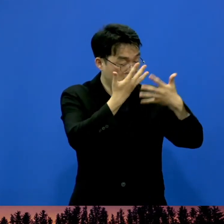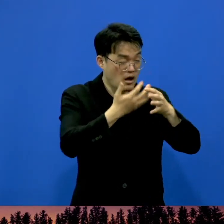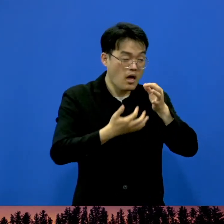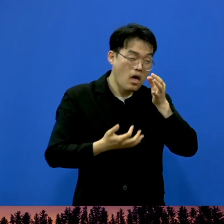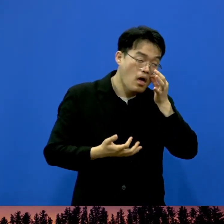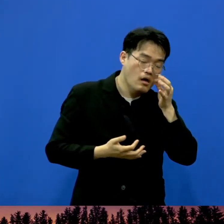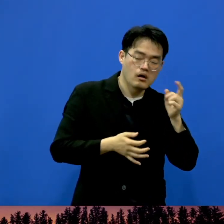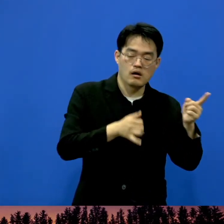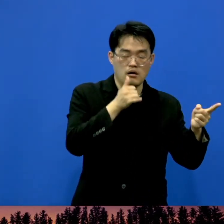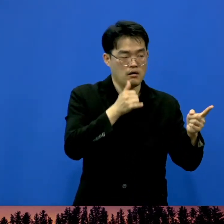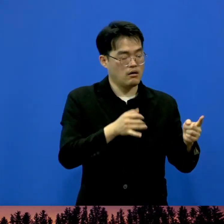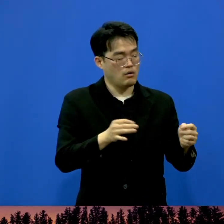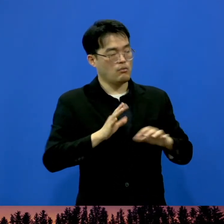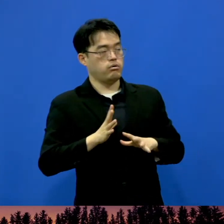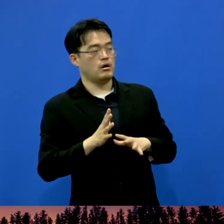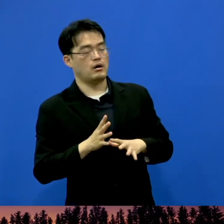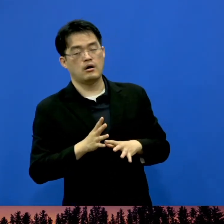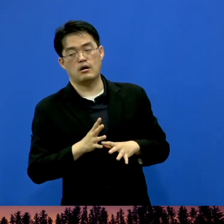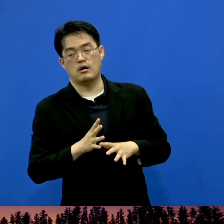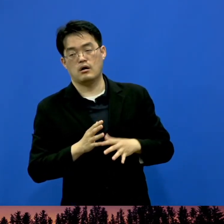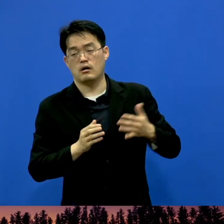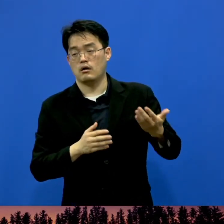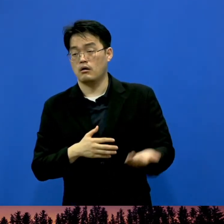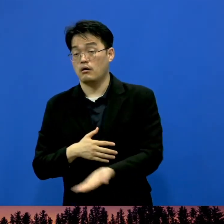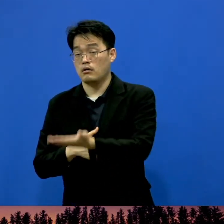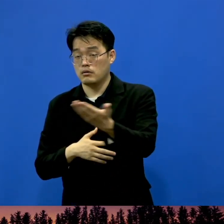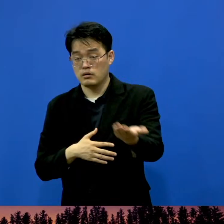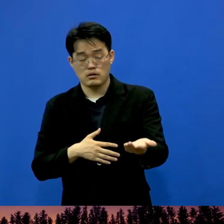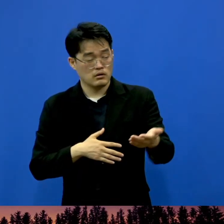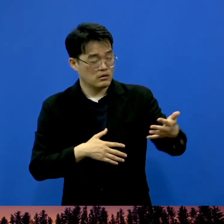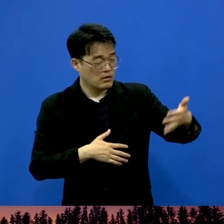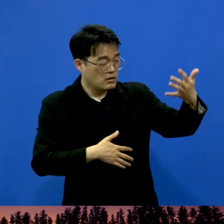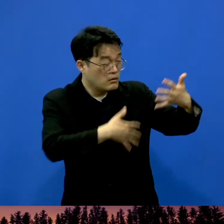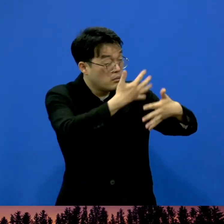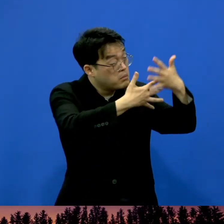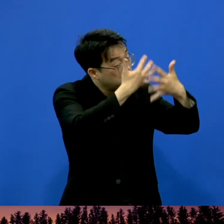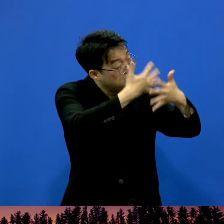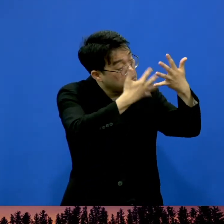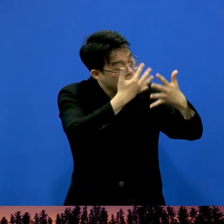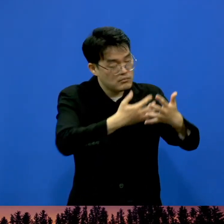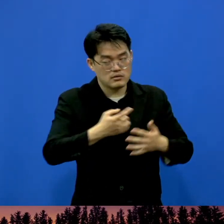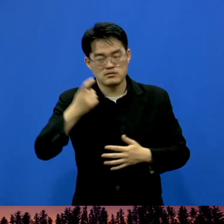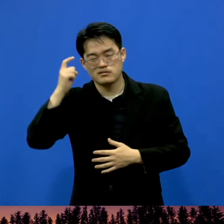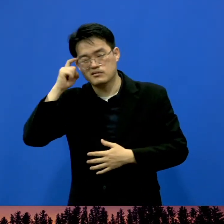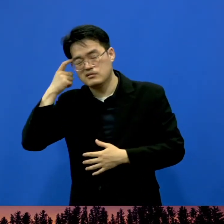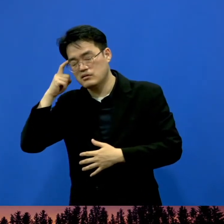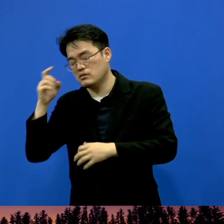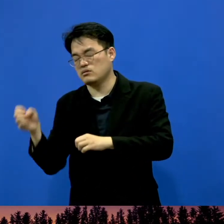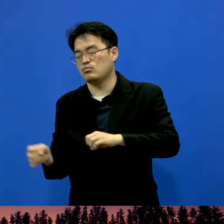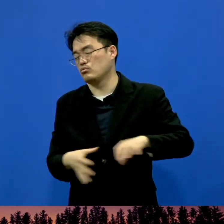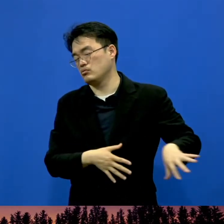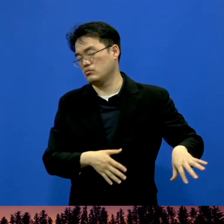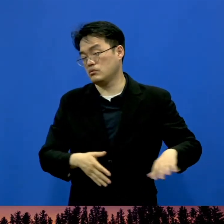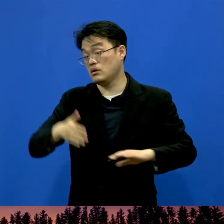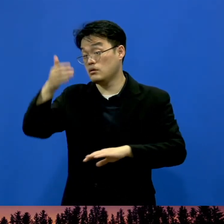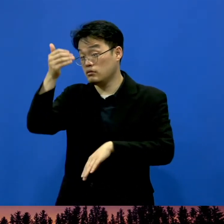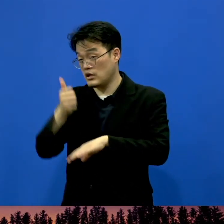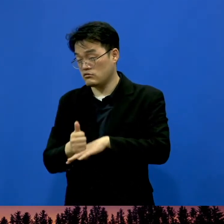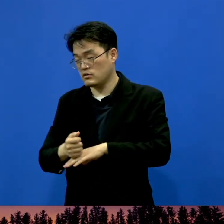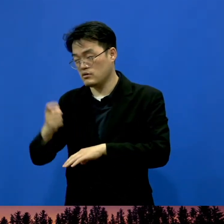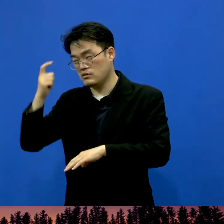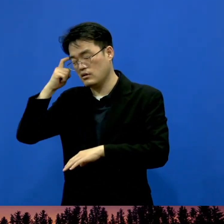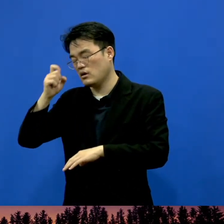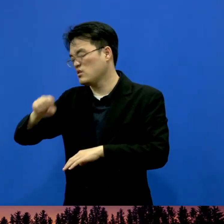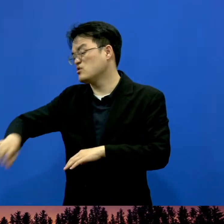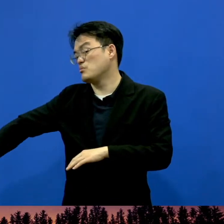여러분 이게 미디어 이런 것들이 사고력과 통찰력을 다 없애버려요. 나중에는요 사람들이 감각적인 존재예요.